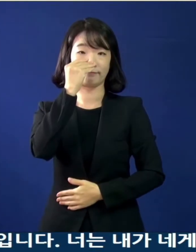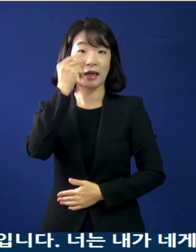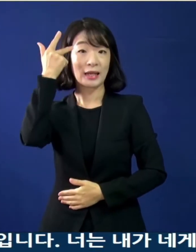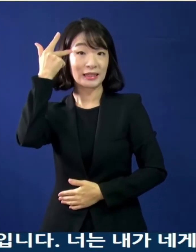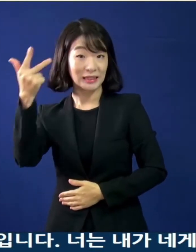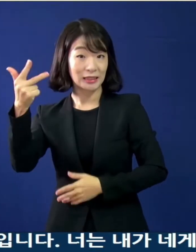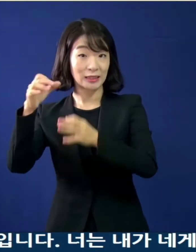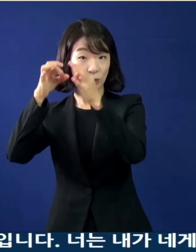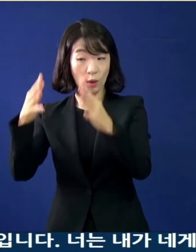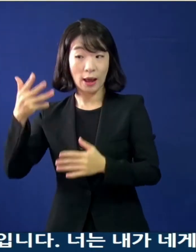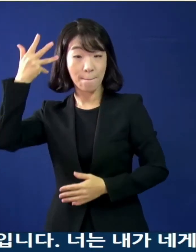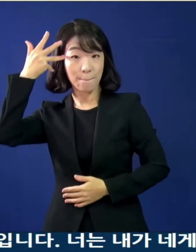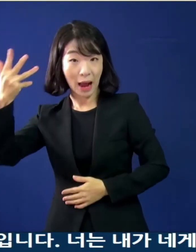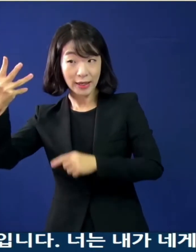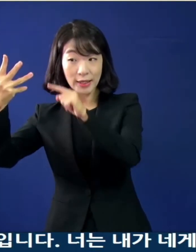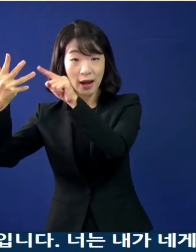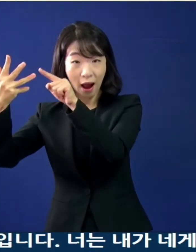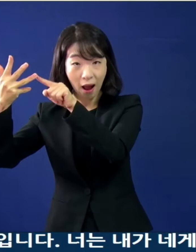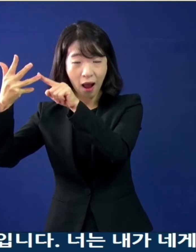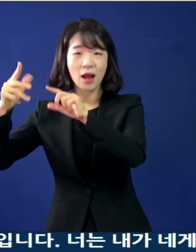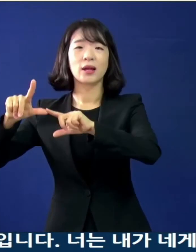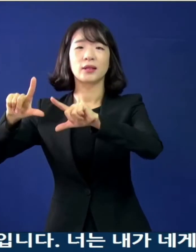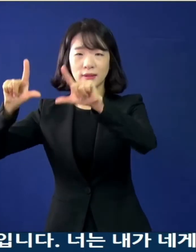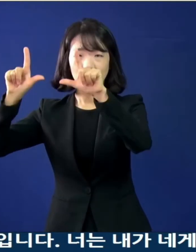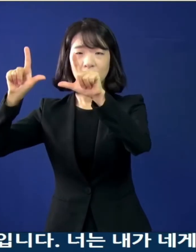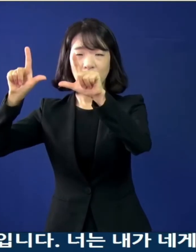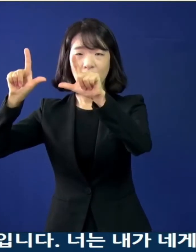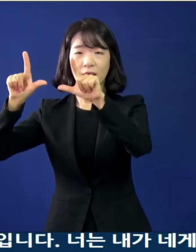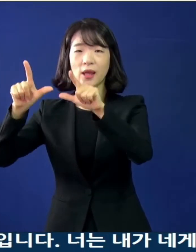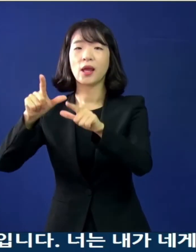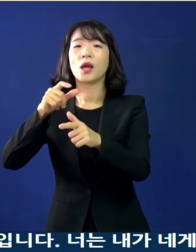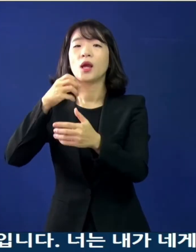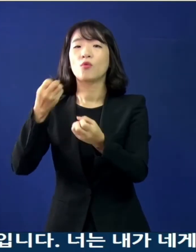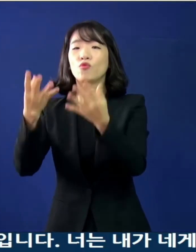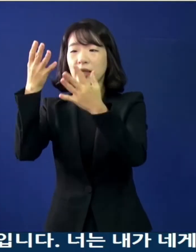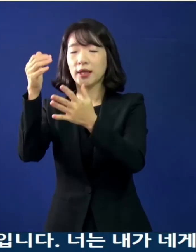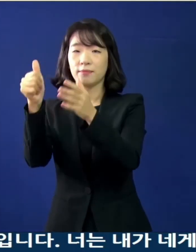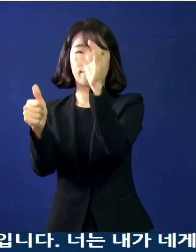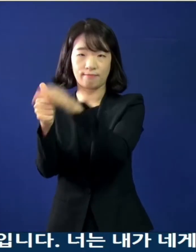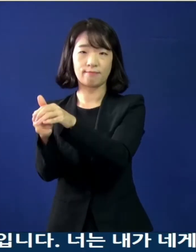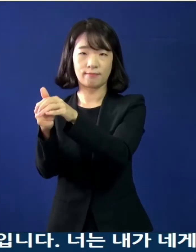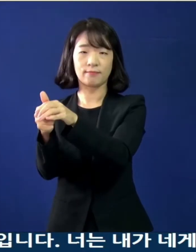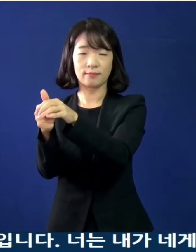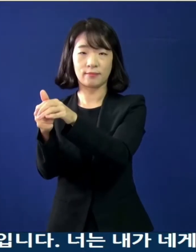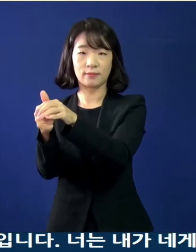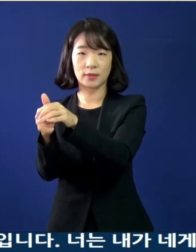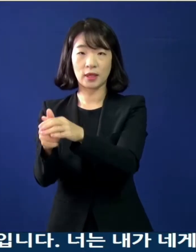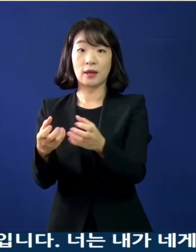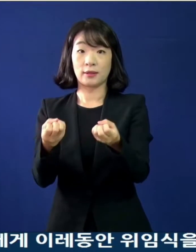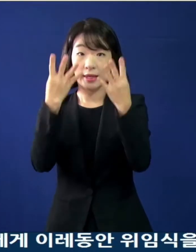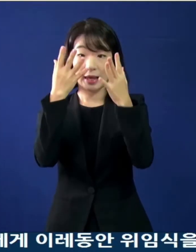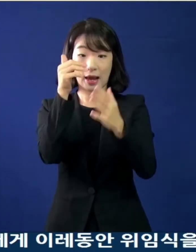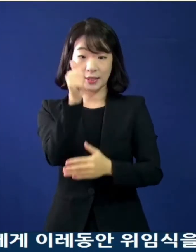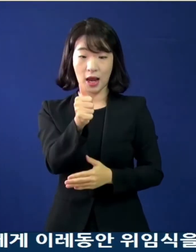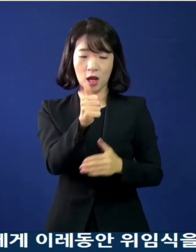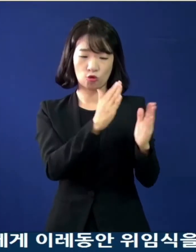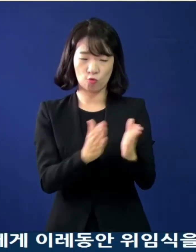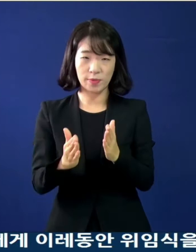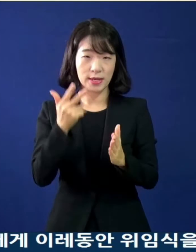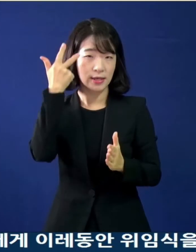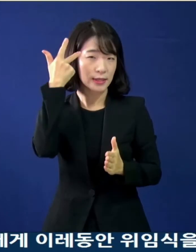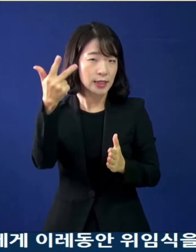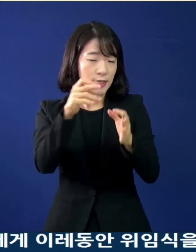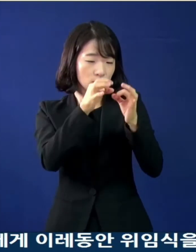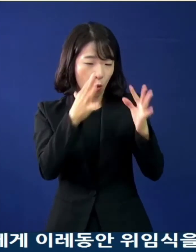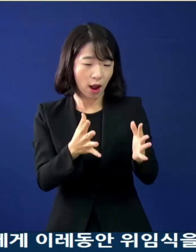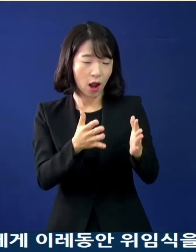동안 그리고 8일째에 제단 작동식을 하자 이겁니다. 7일 동안 제사장을 준비시키고 성도들을 준비시킨